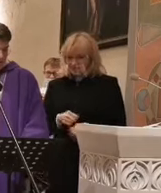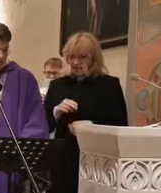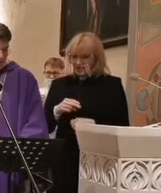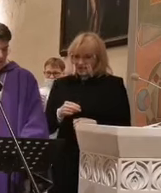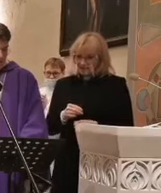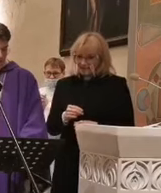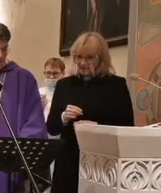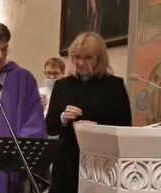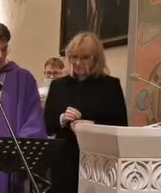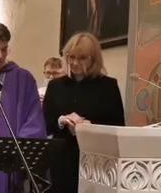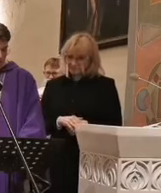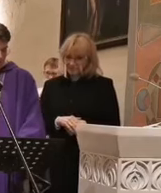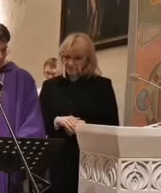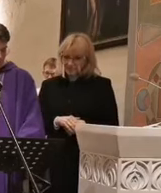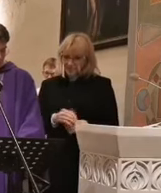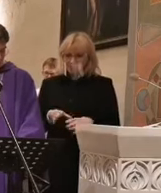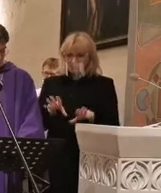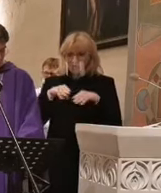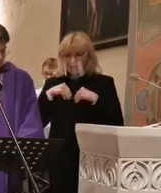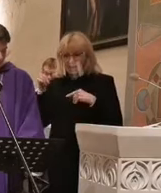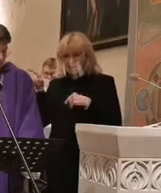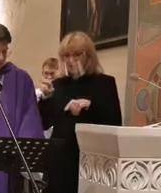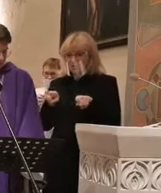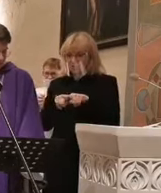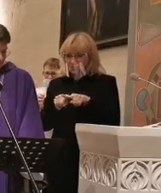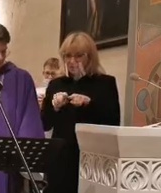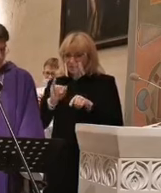nostri fratelli e sorelle.